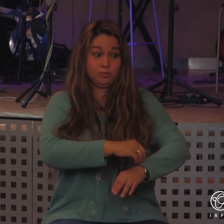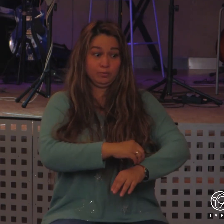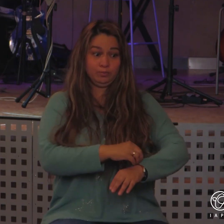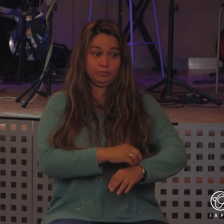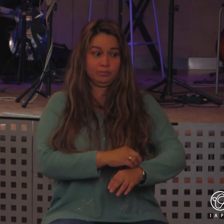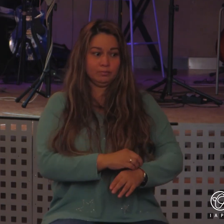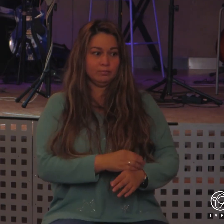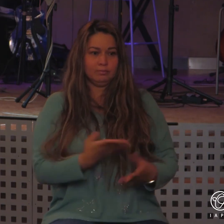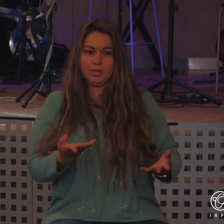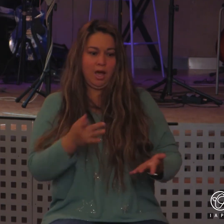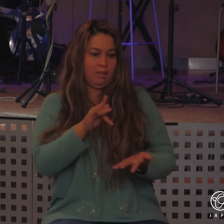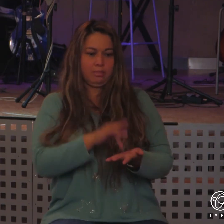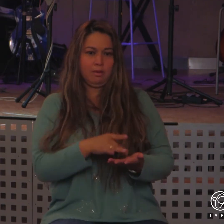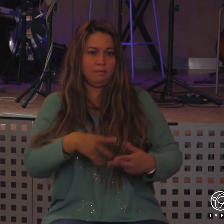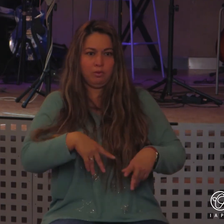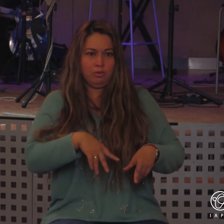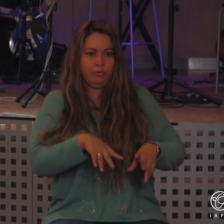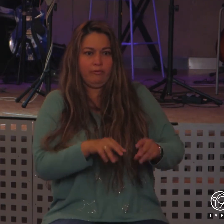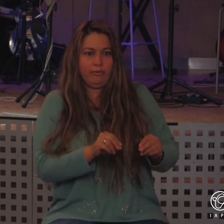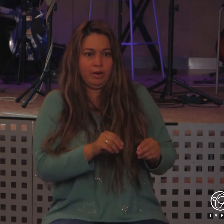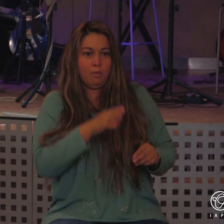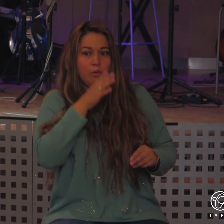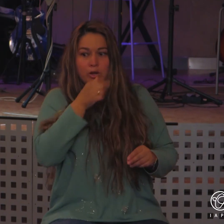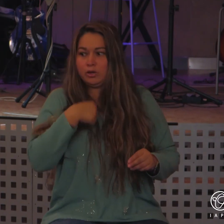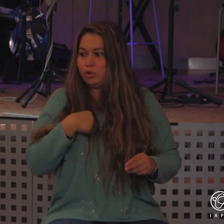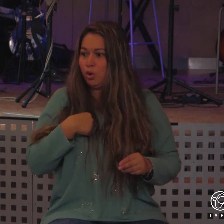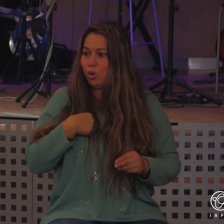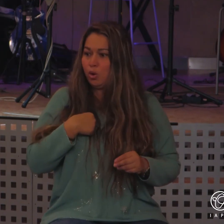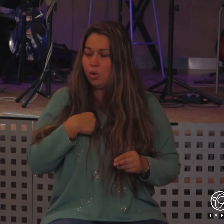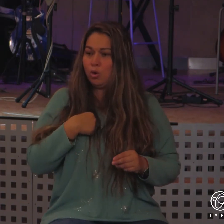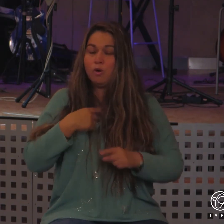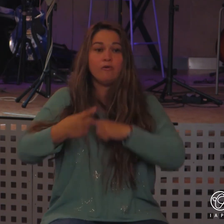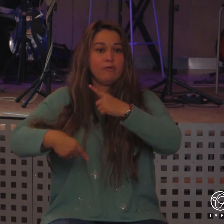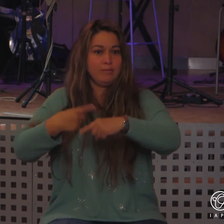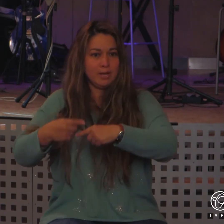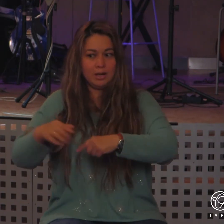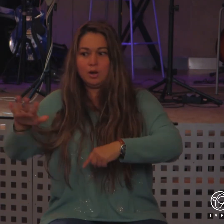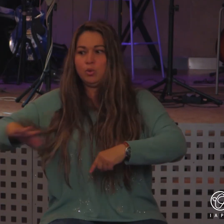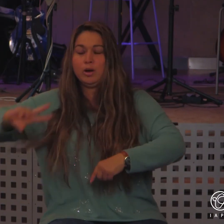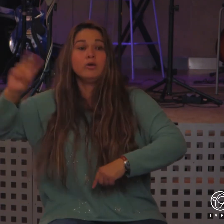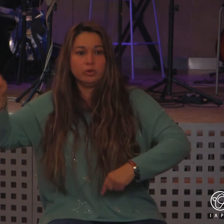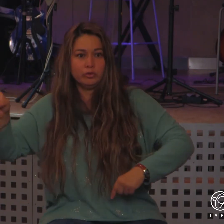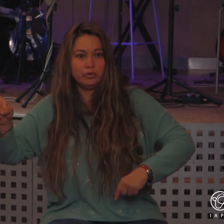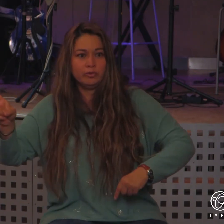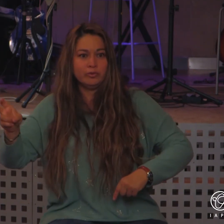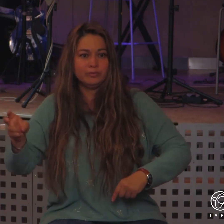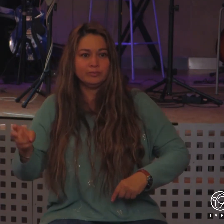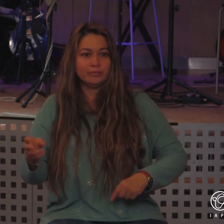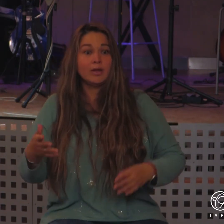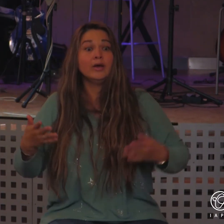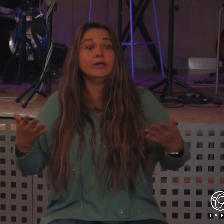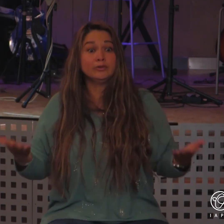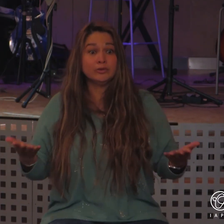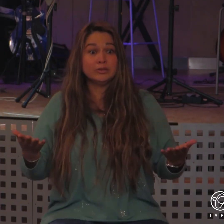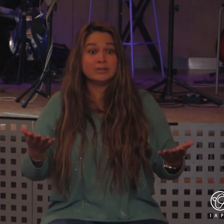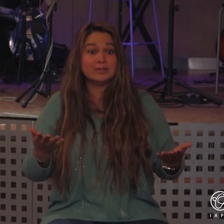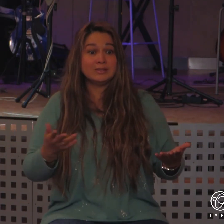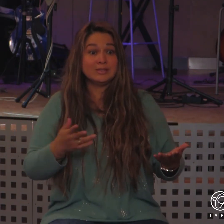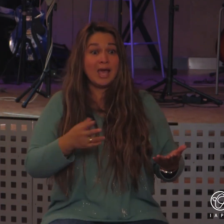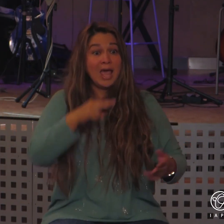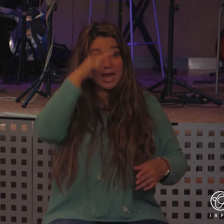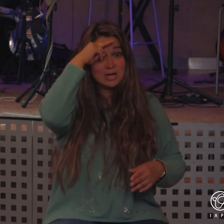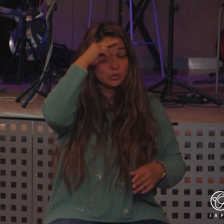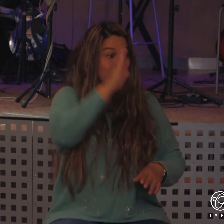coge todas sus pertenencias y se va. Dice, no puedo yo estar con Labán. Labán sigue detrás de él,